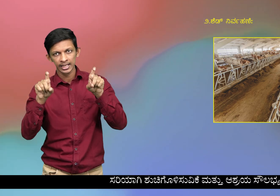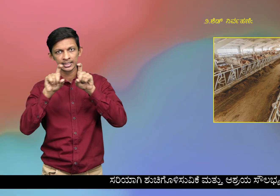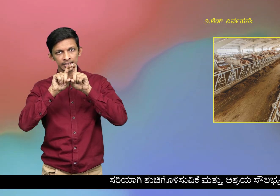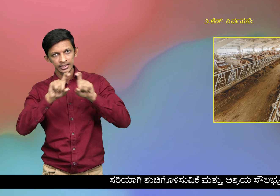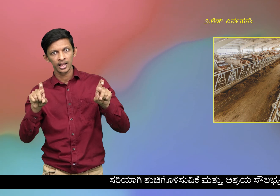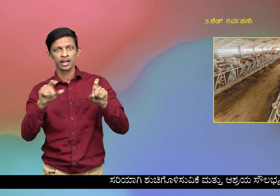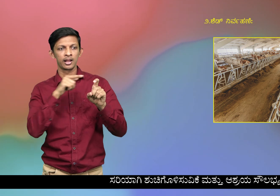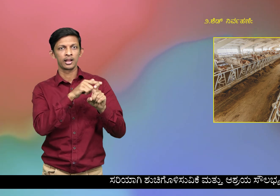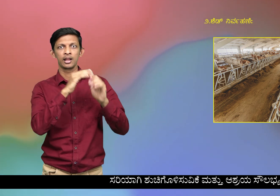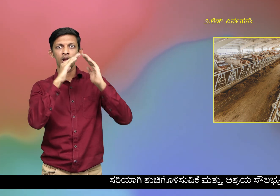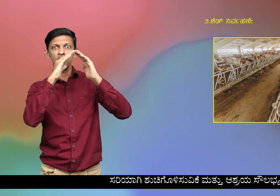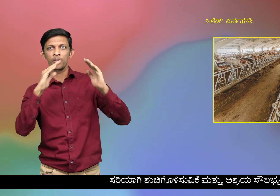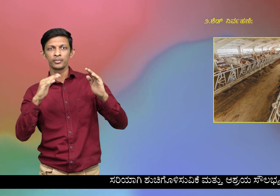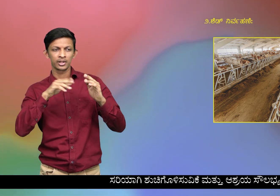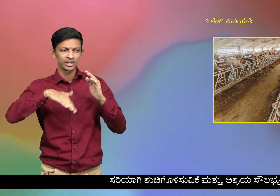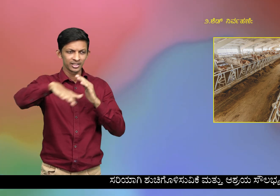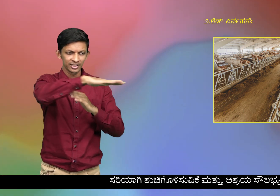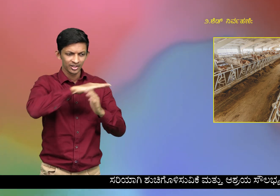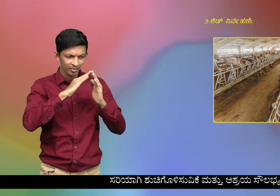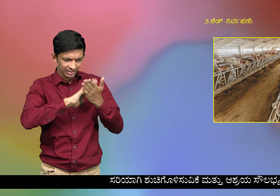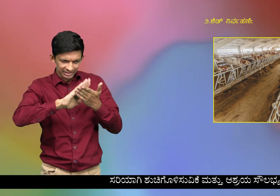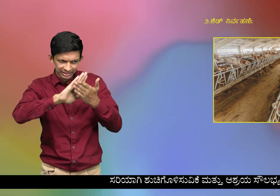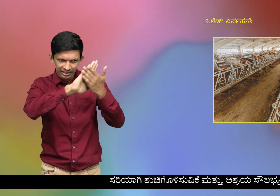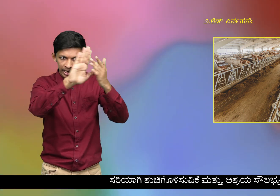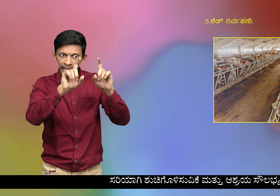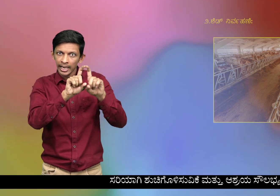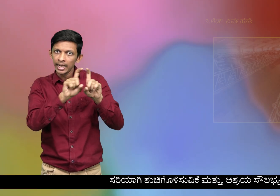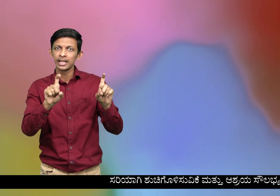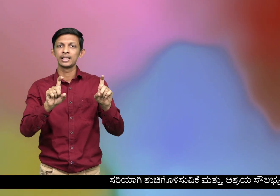ಸರಿಯಾಗಿ ಶುಚಿಗೊಳಿಸುವಿಕೆ ಮತ್ತು ಆಶ್ರಯ ಸೌಲಭ್ಯಗಳು.